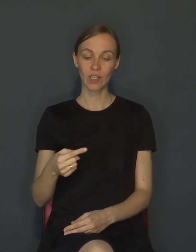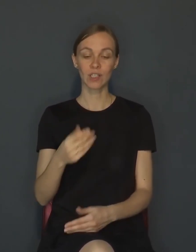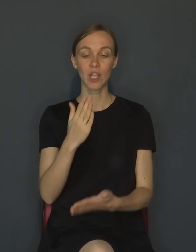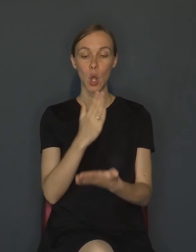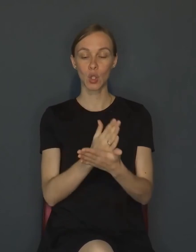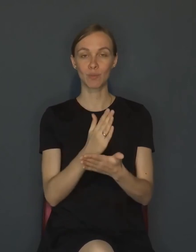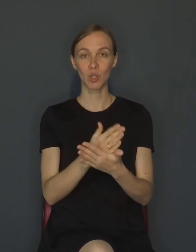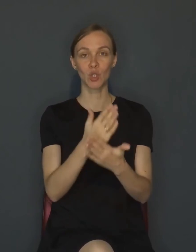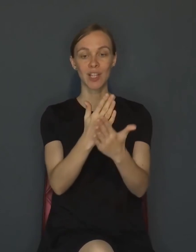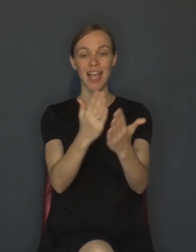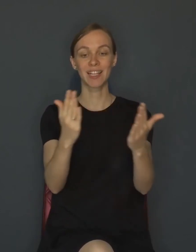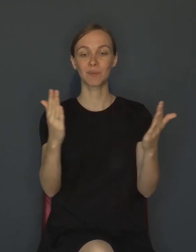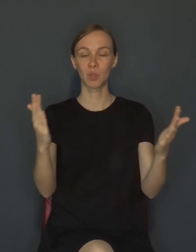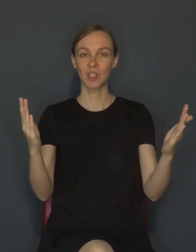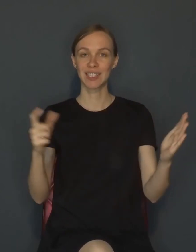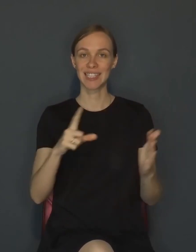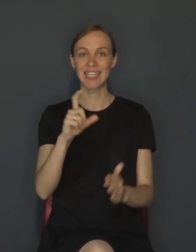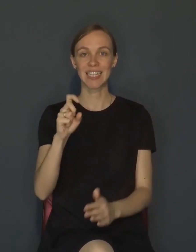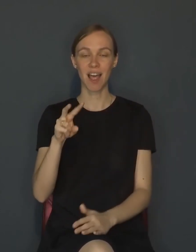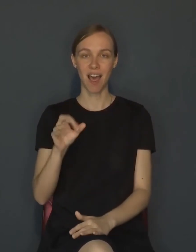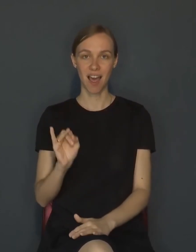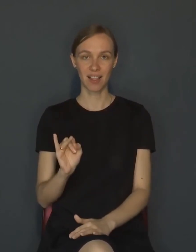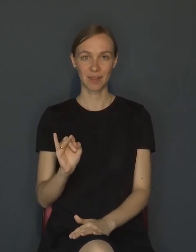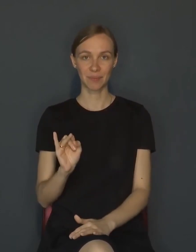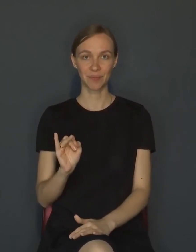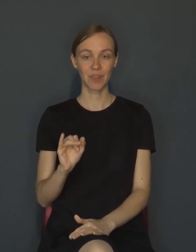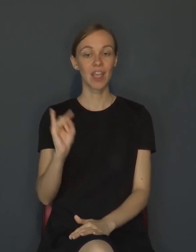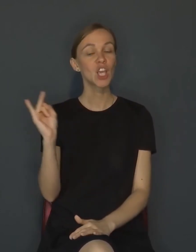зали, карбована історія,